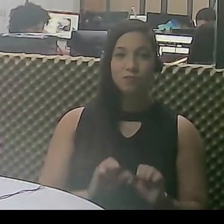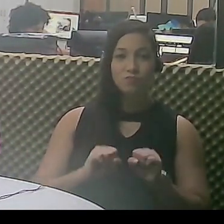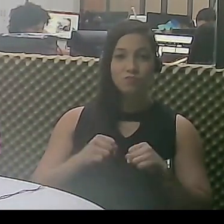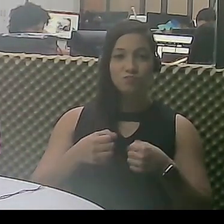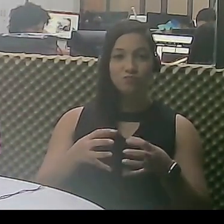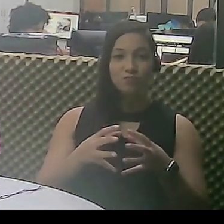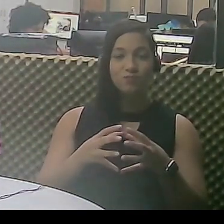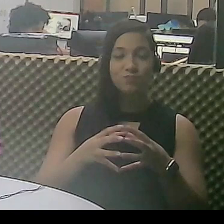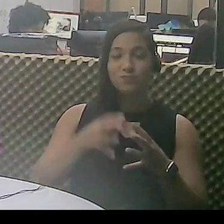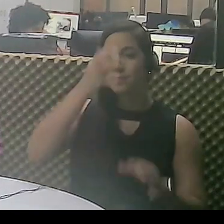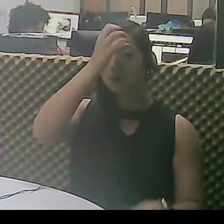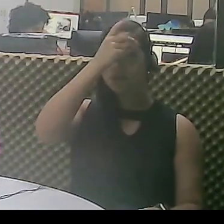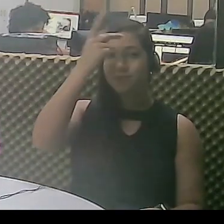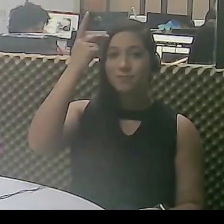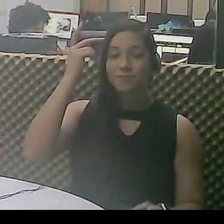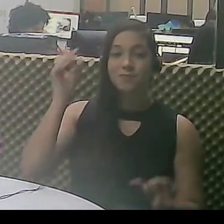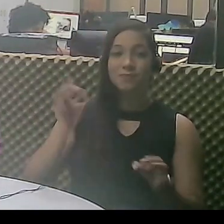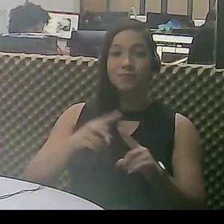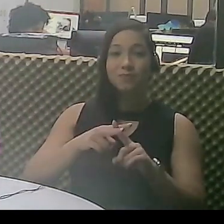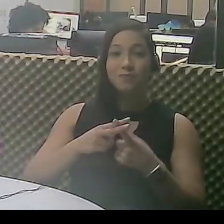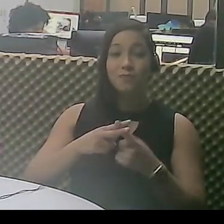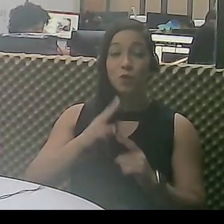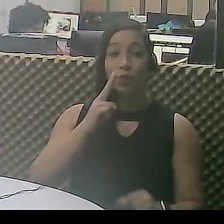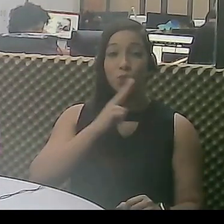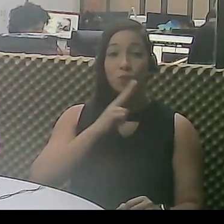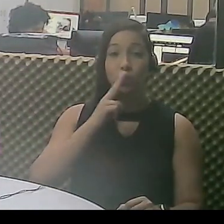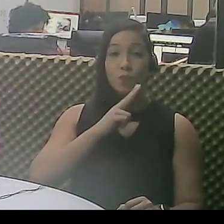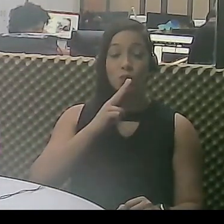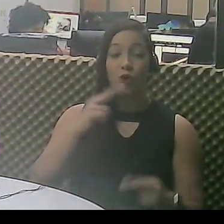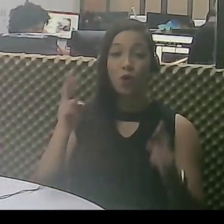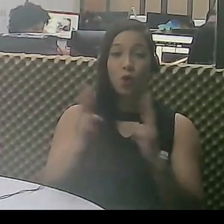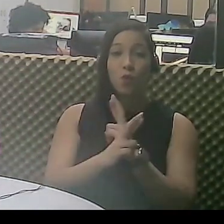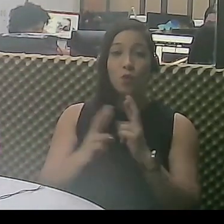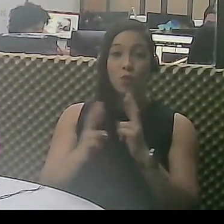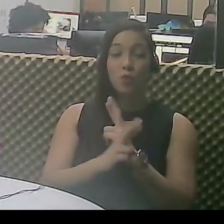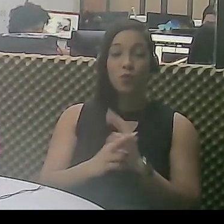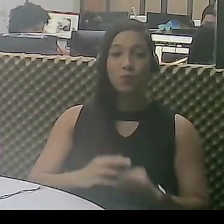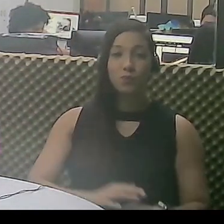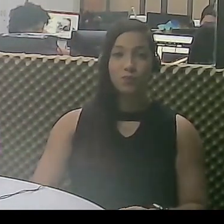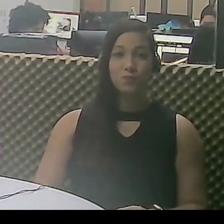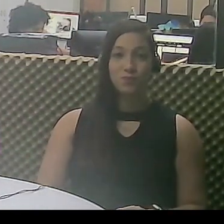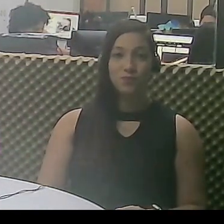Força-tarefa da Prefeitura conclui reparos emergenciais na Rondon Pacheco.